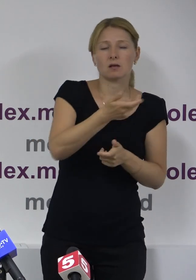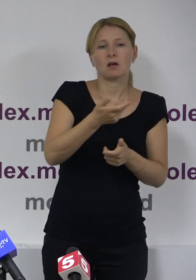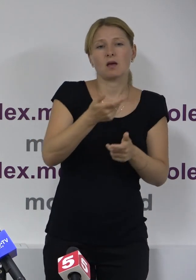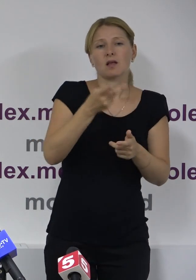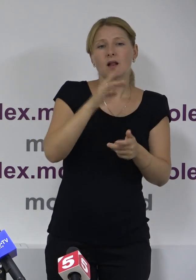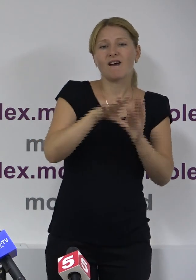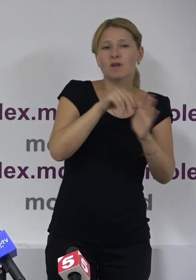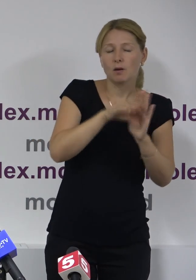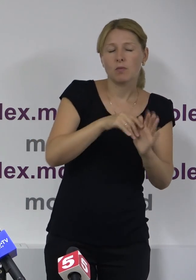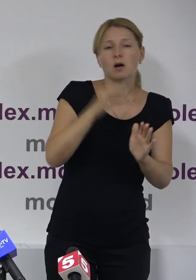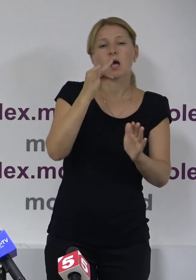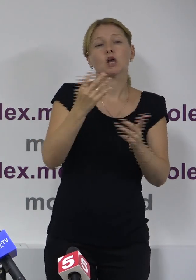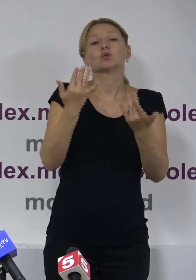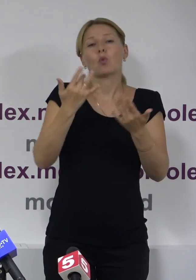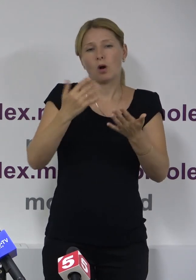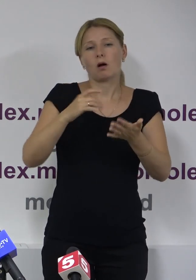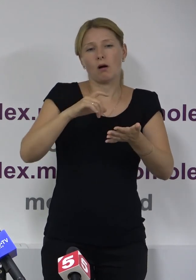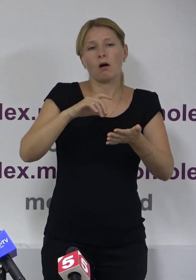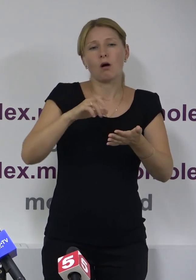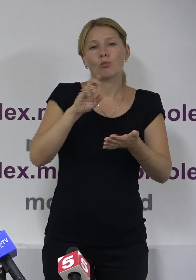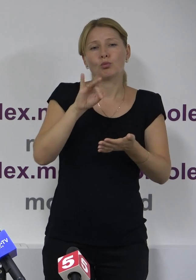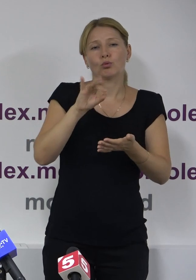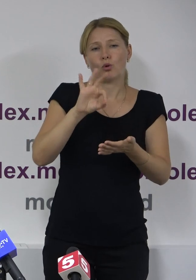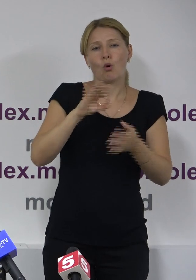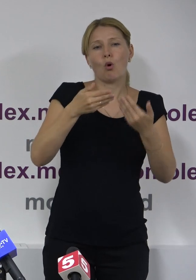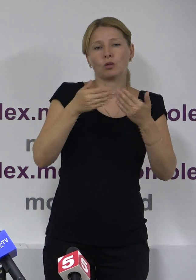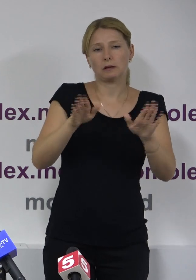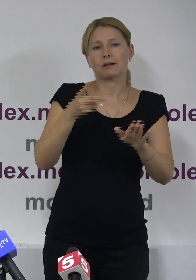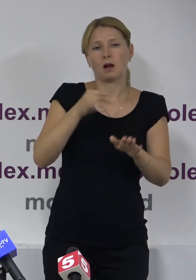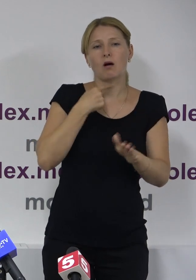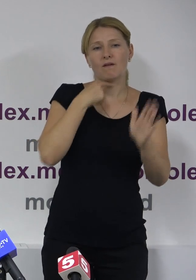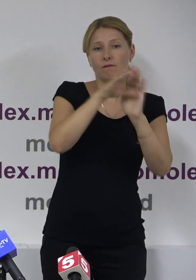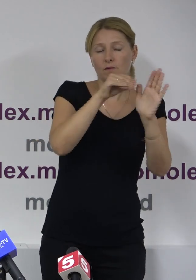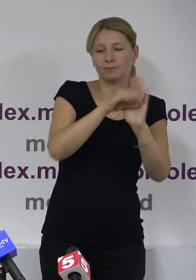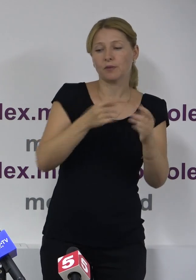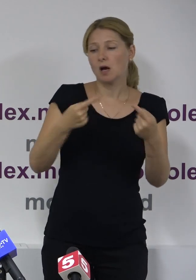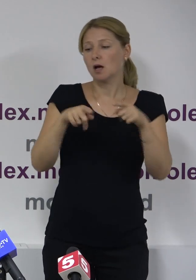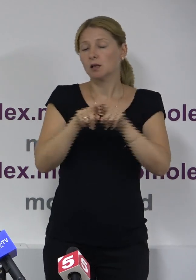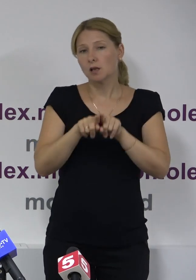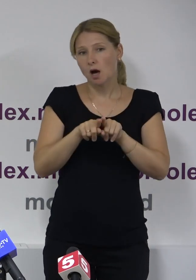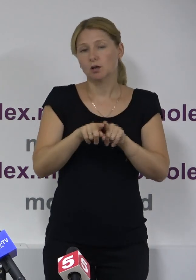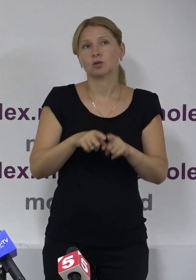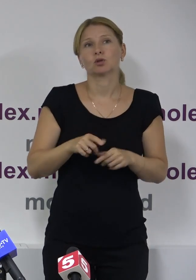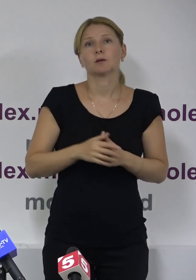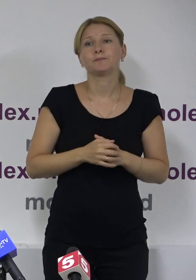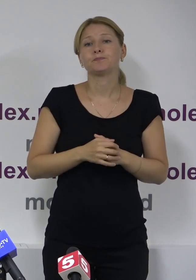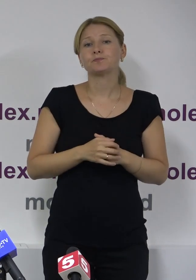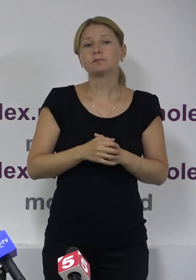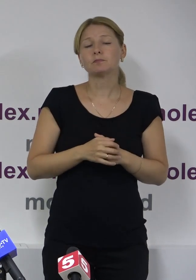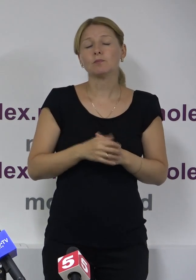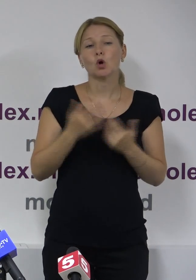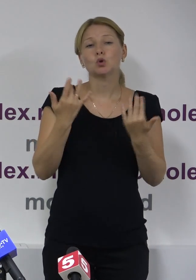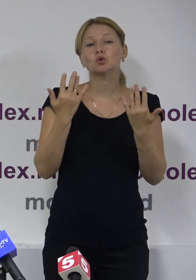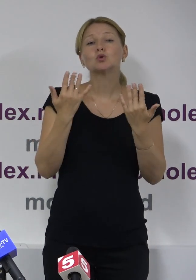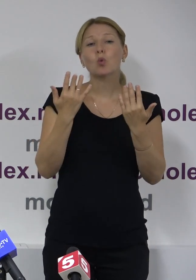deschise și așa mai departe. În același timp, voi menționa și plafonul stabilit